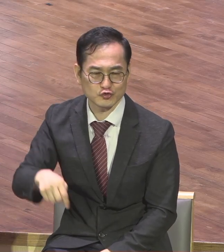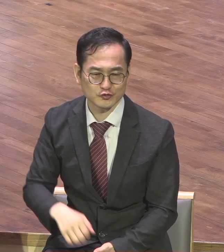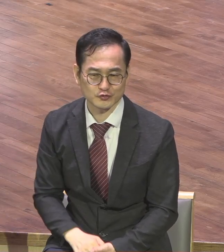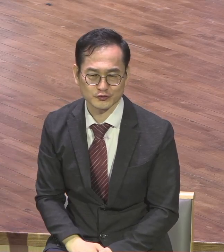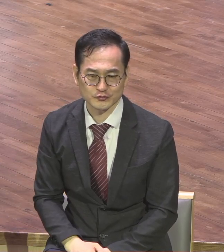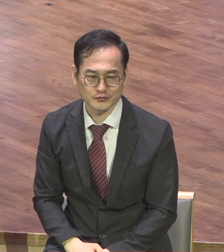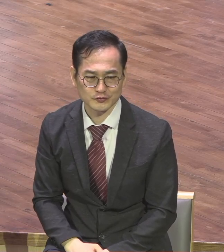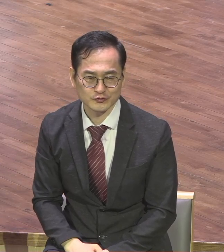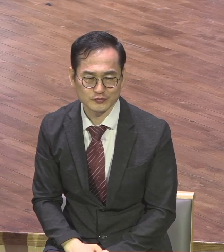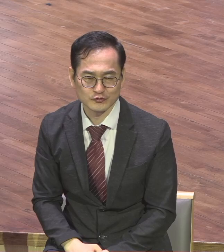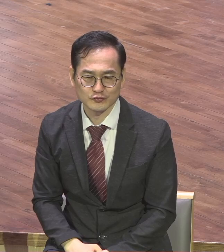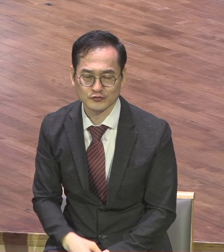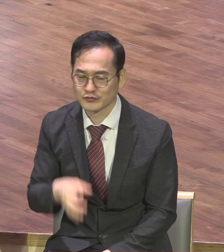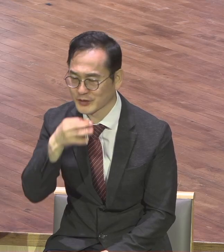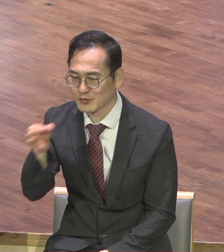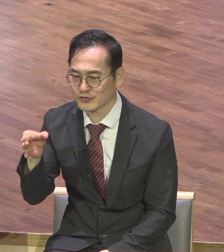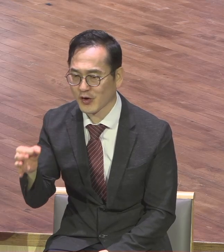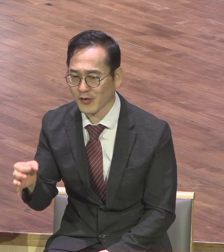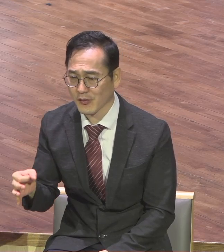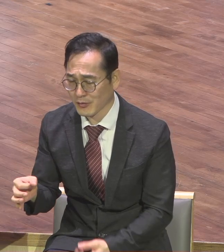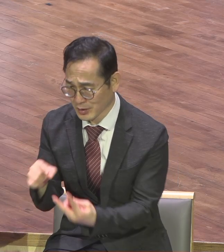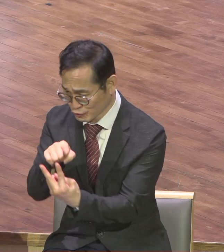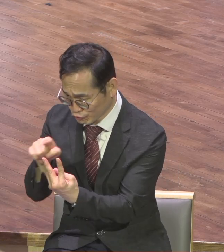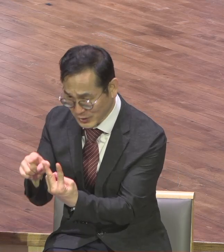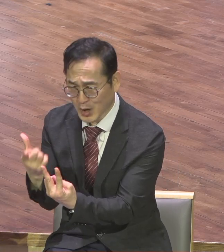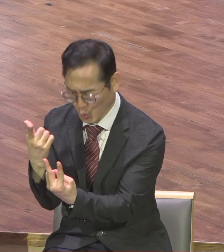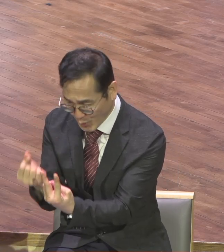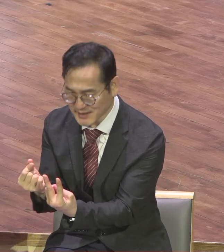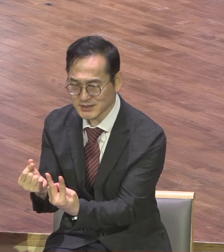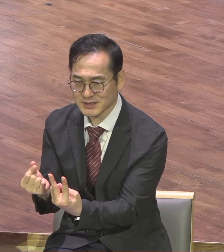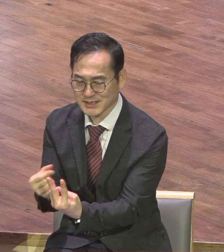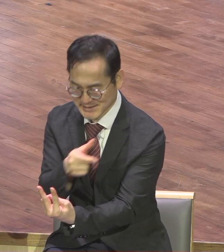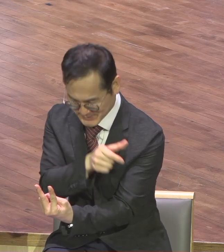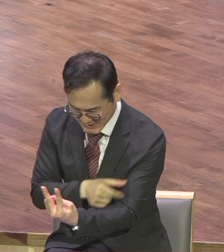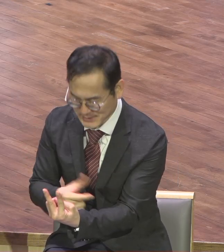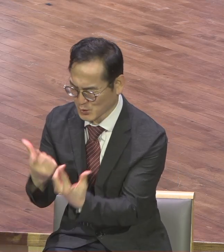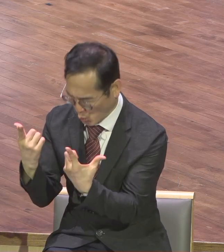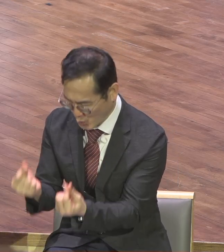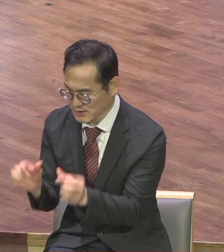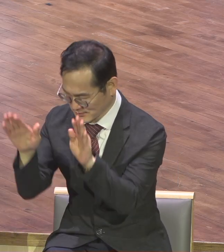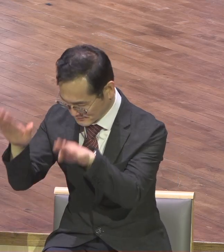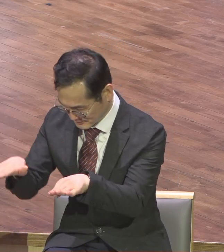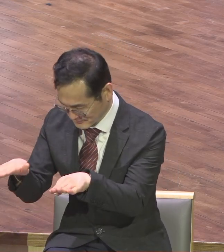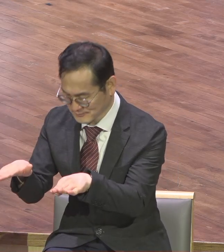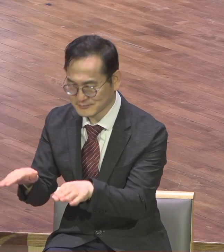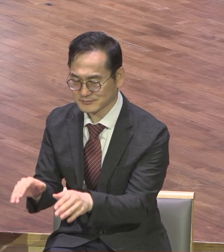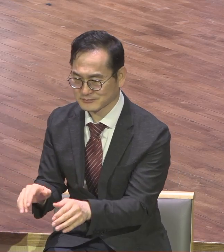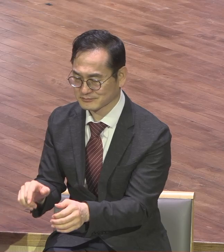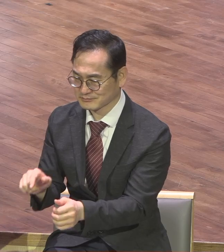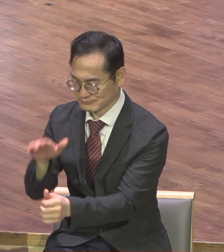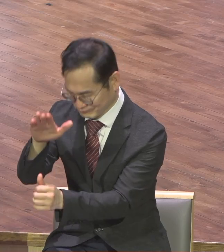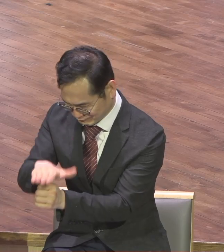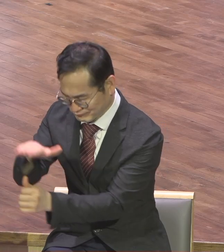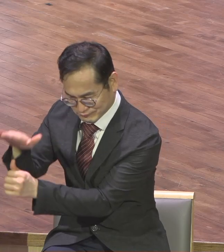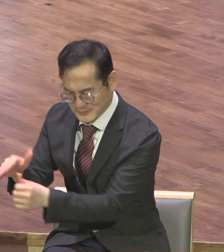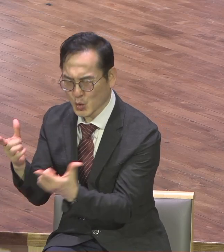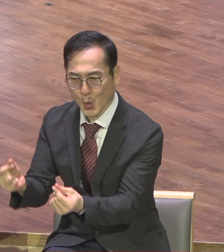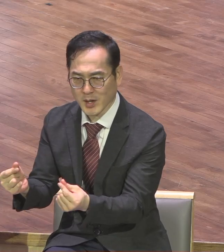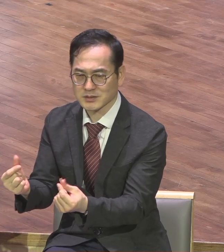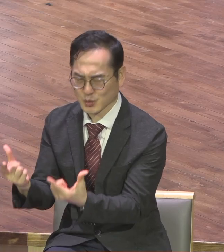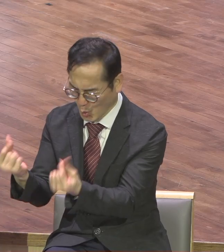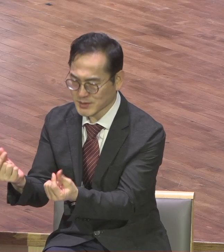고신척인데 영수였습니다. 그런데 영수로 두 분이 똑같이 임직을 받았어요. 그런데 문제가